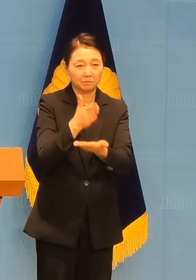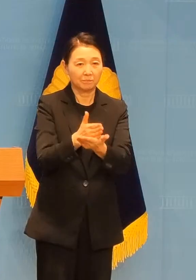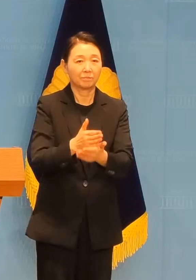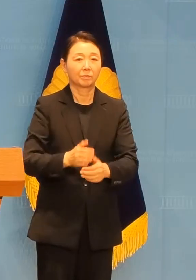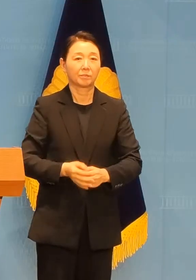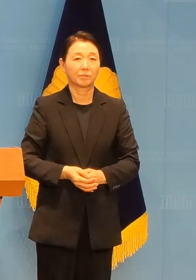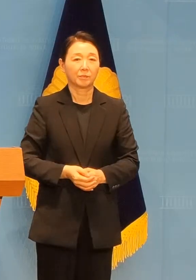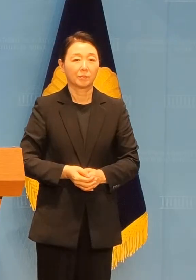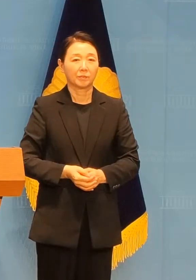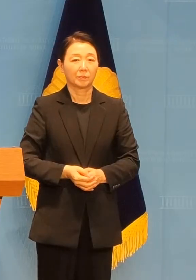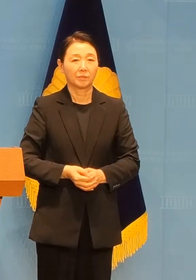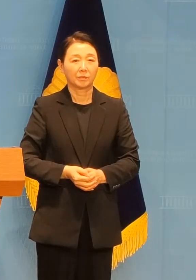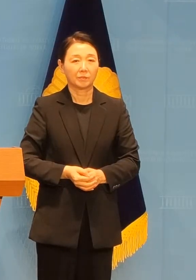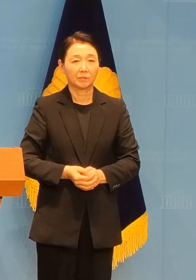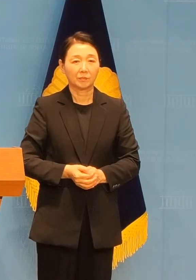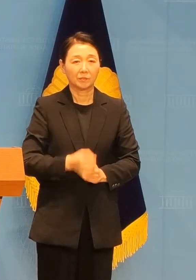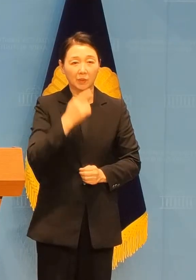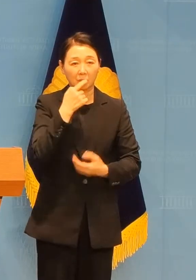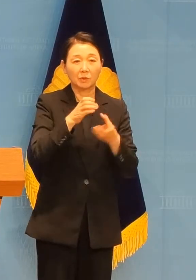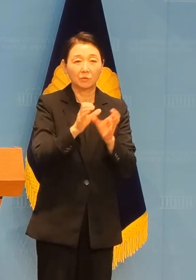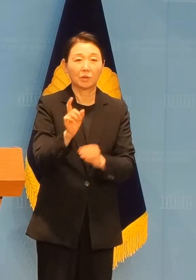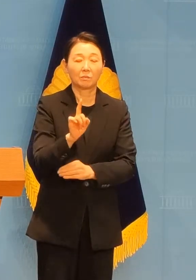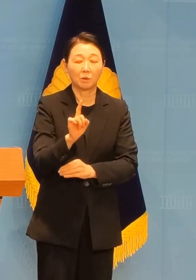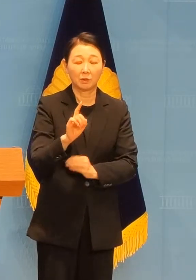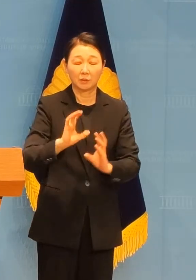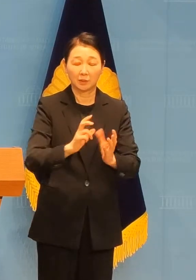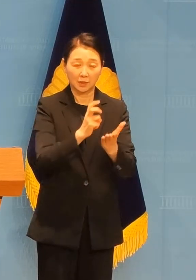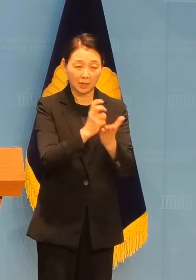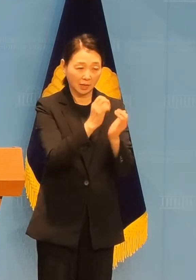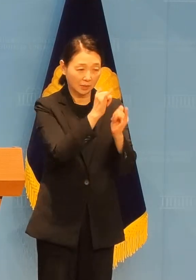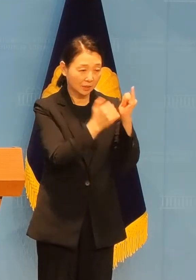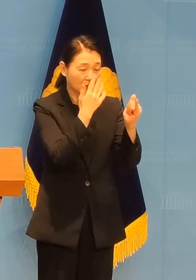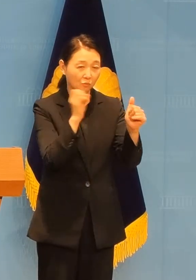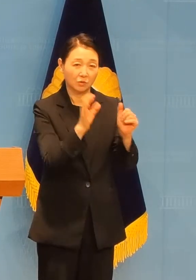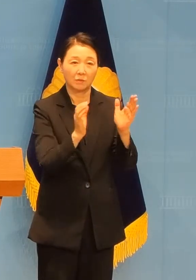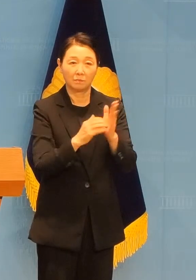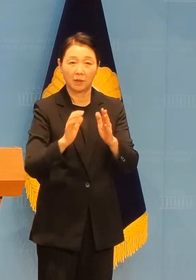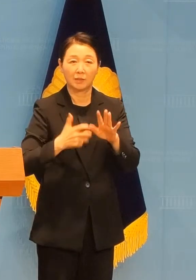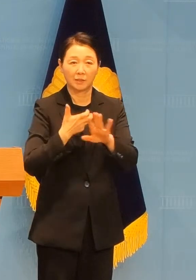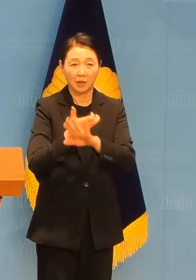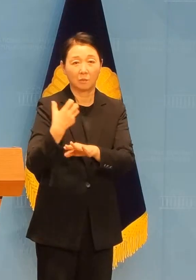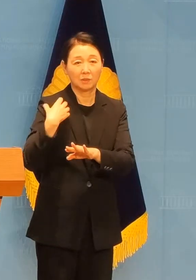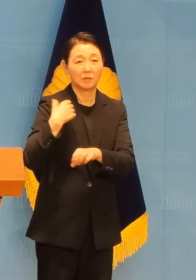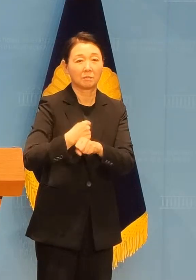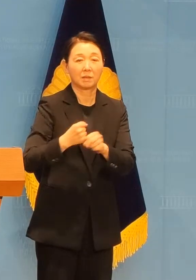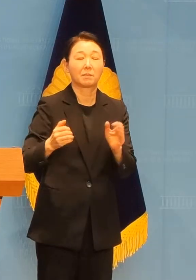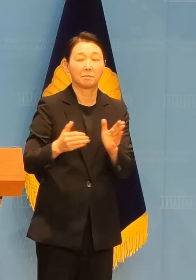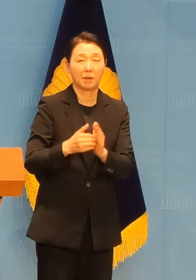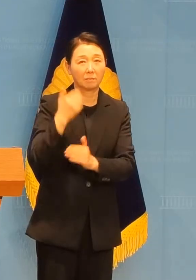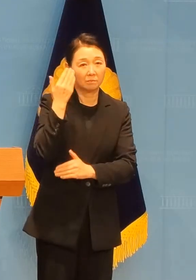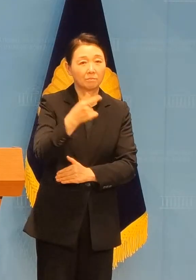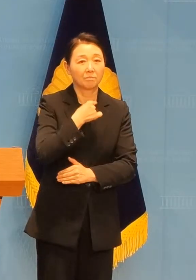됩니다. 더불어민주당은 헌정 질서를 유린한 계엄의 책임을 끝까지